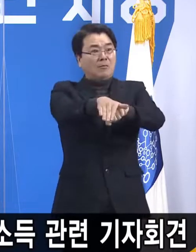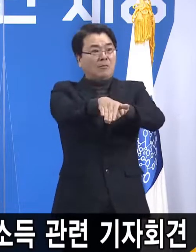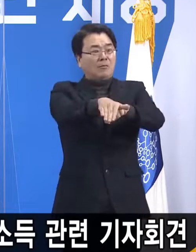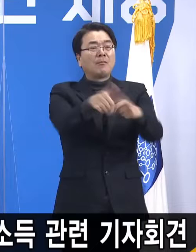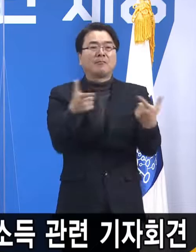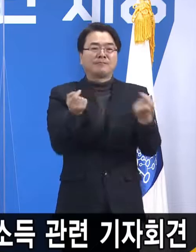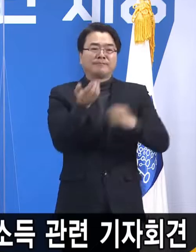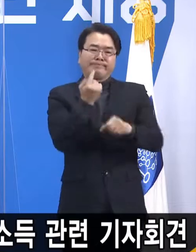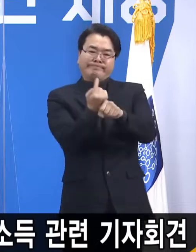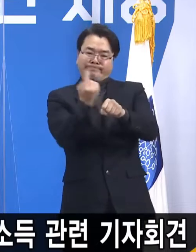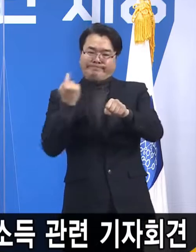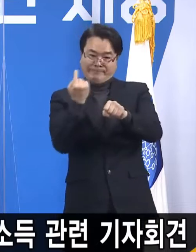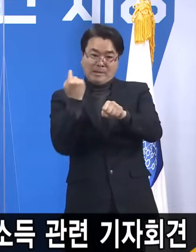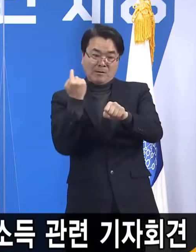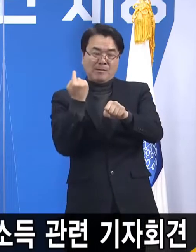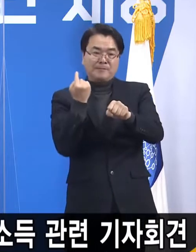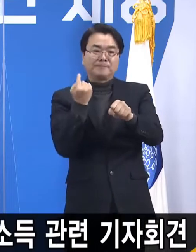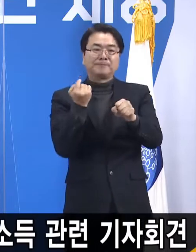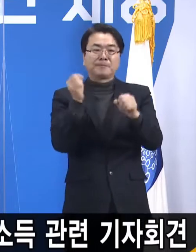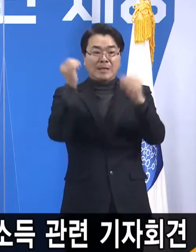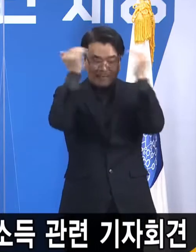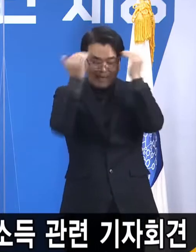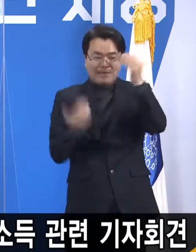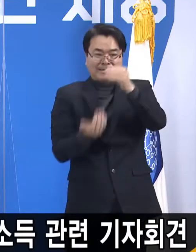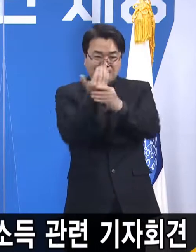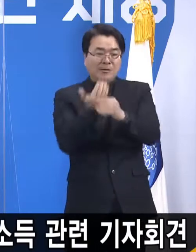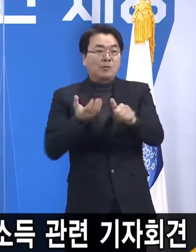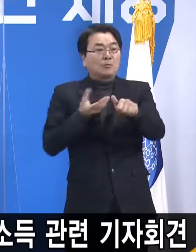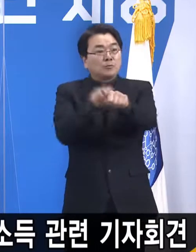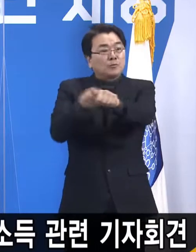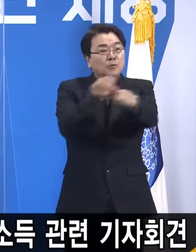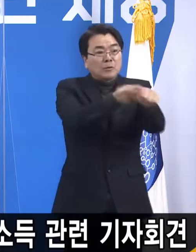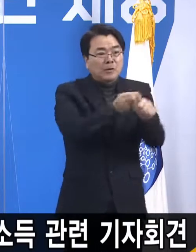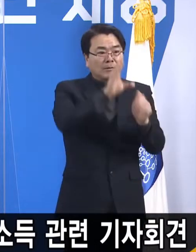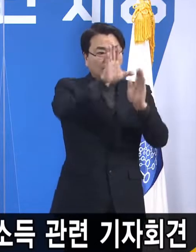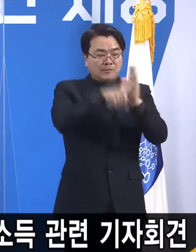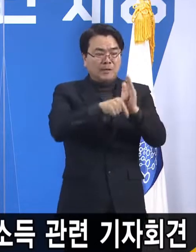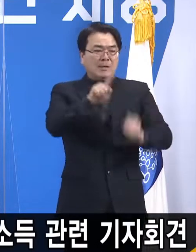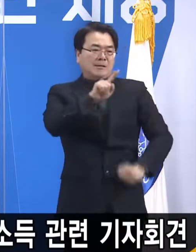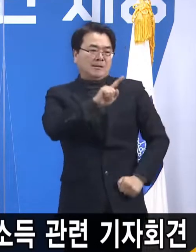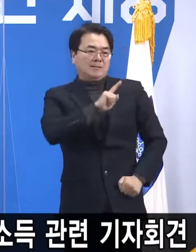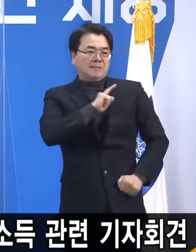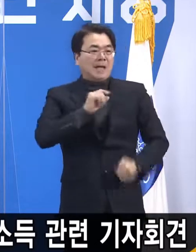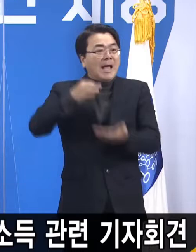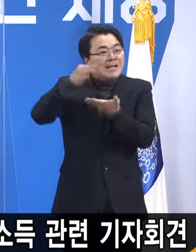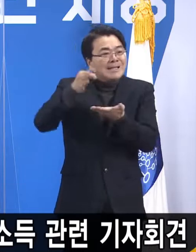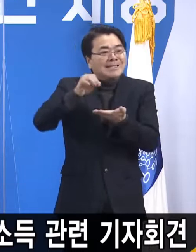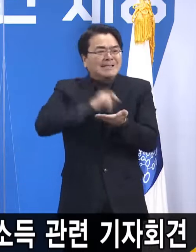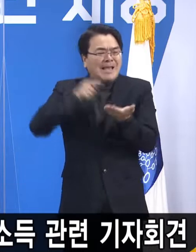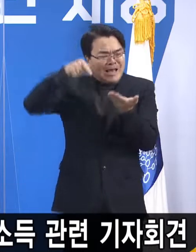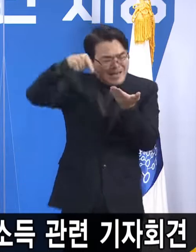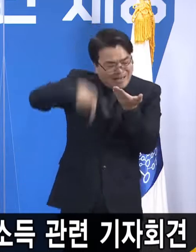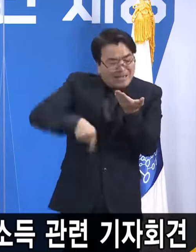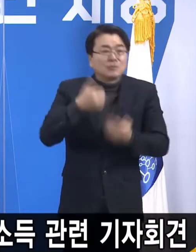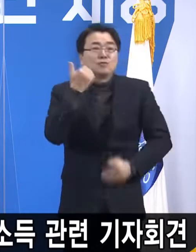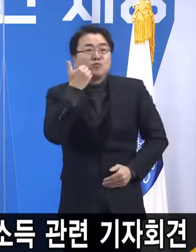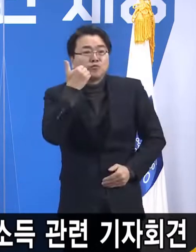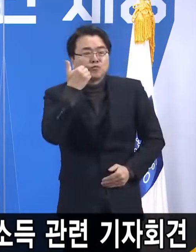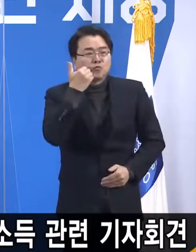작년에 재난지원금을 지급한 경기도 내 31개 시군 중에서 가장 재정 자립도가 낮은 축에